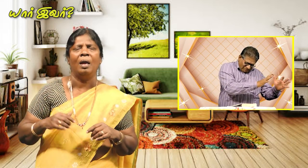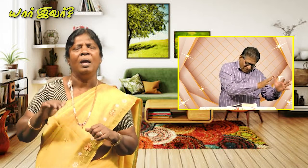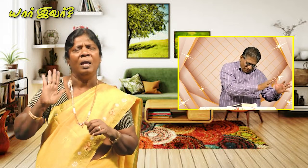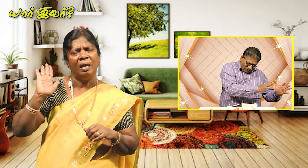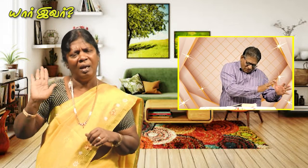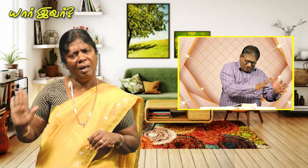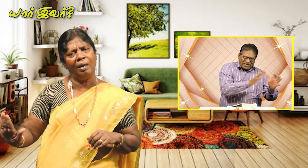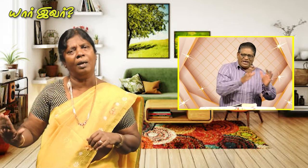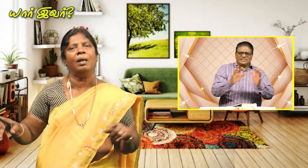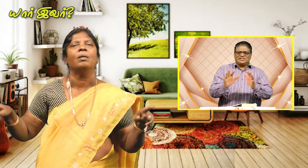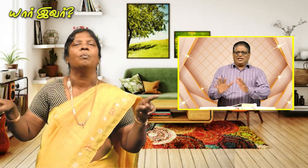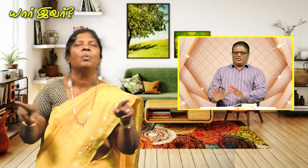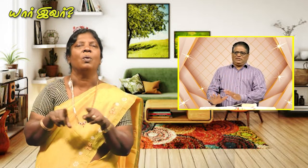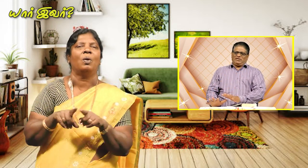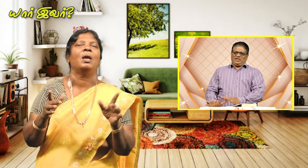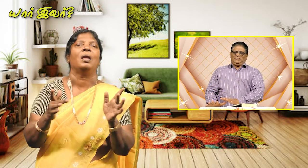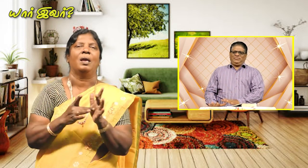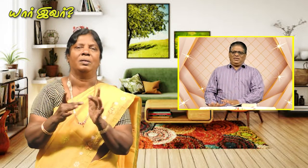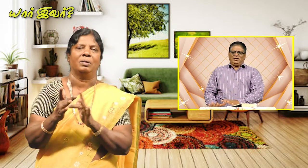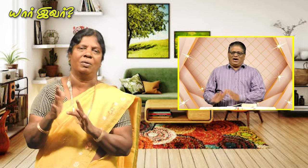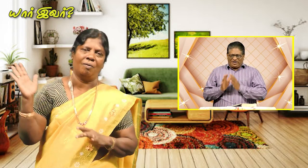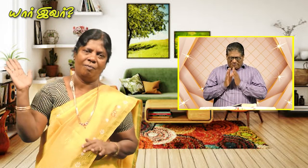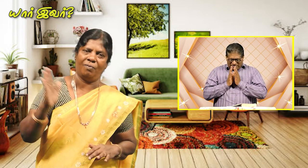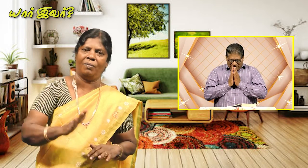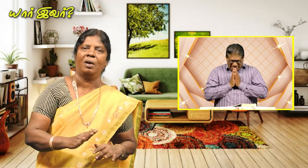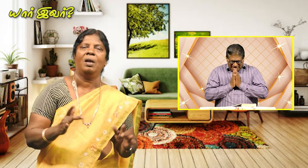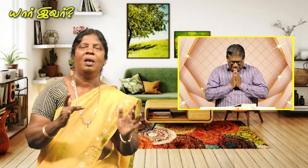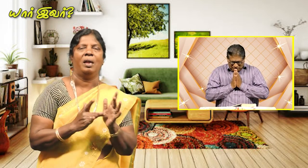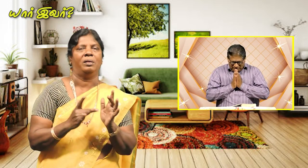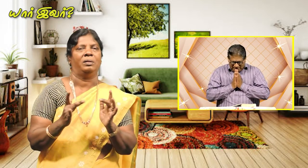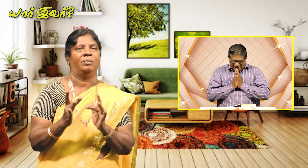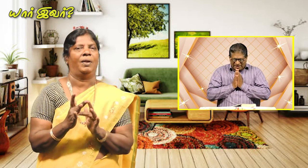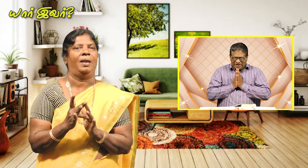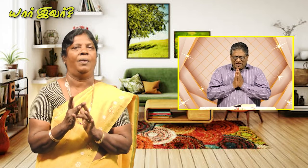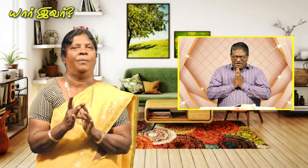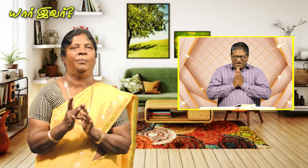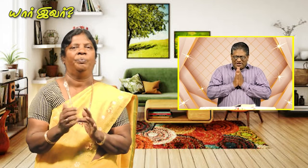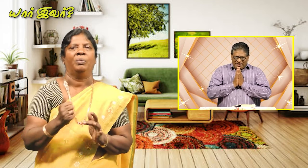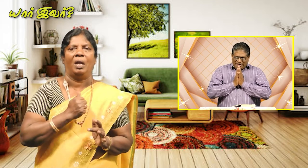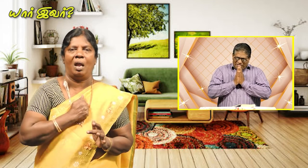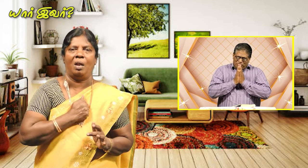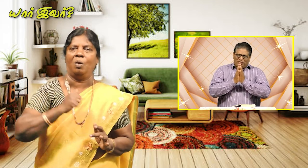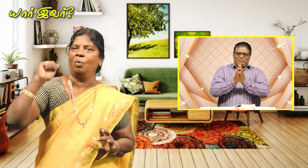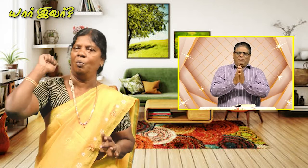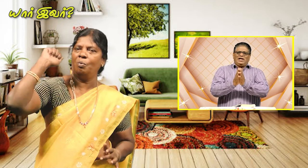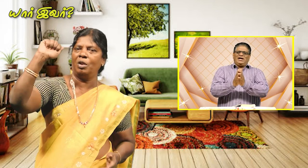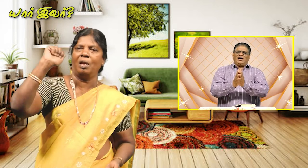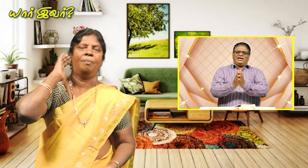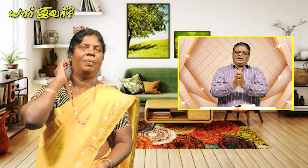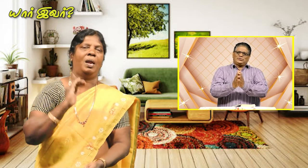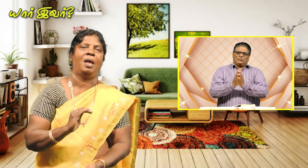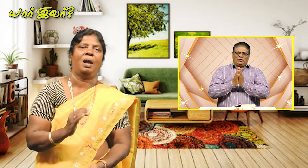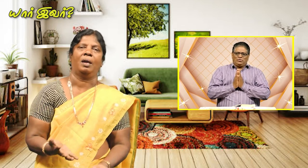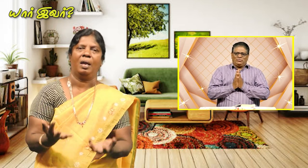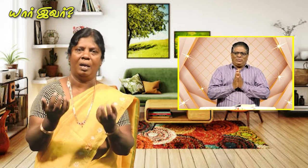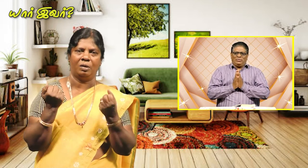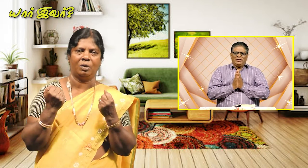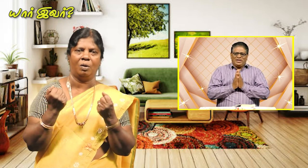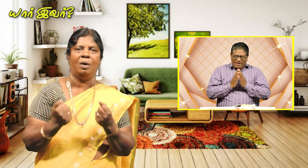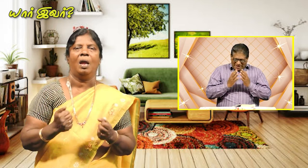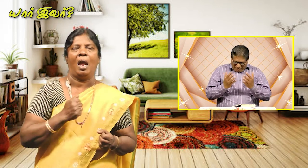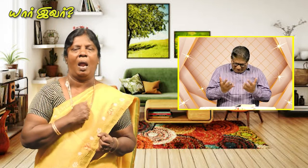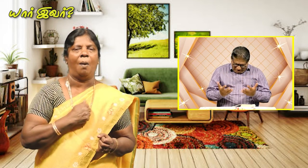இருக்கிற நிலைமையோட இயேசுநாதர்ட்ட வாங்க. ஆண்டவராகிய இயேசுவே, என்னை உம்முடைய பிள்ளையாக